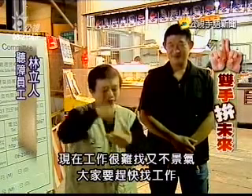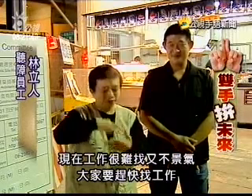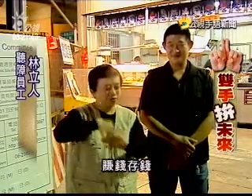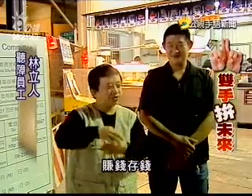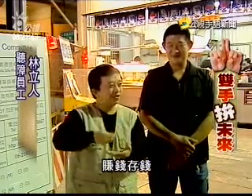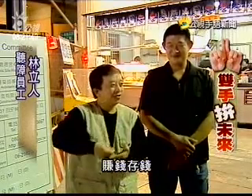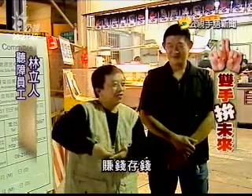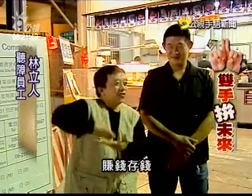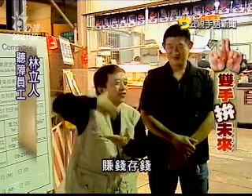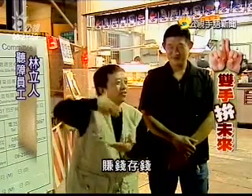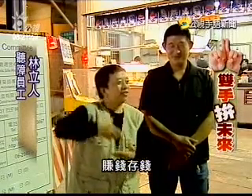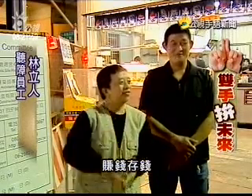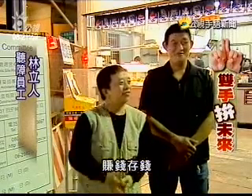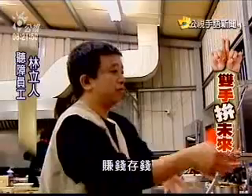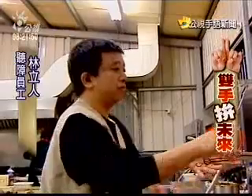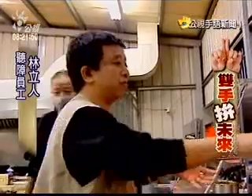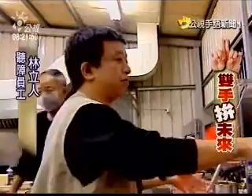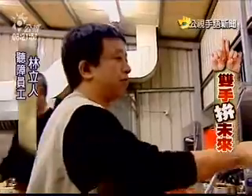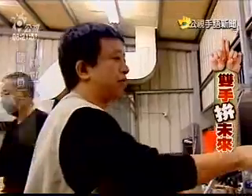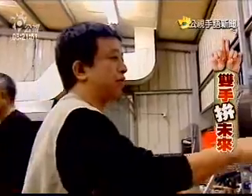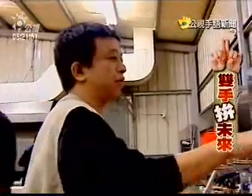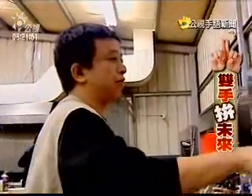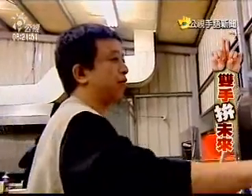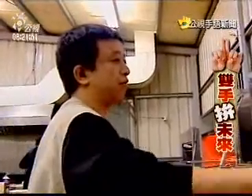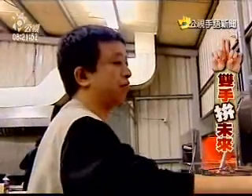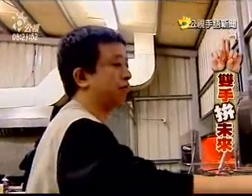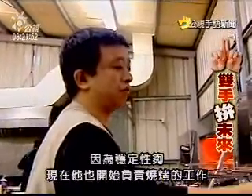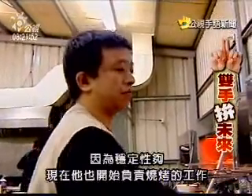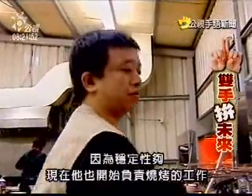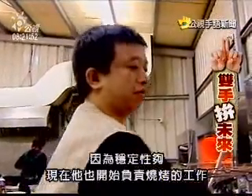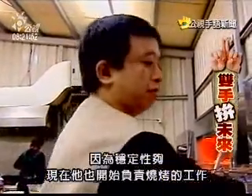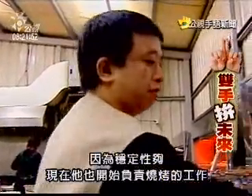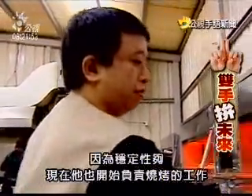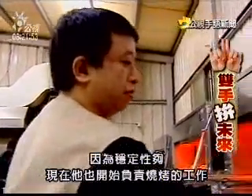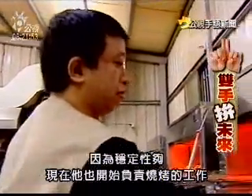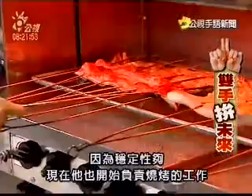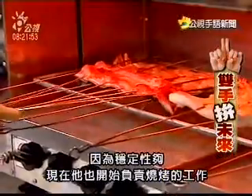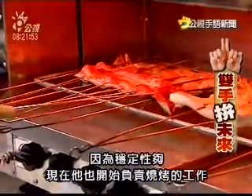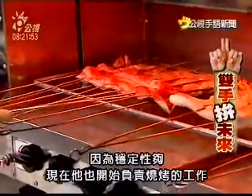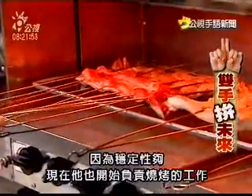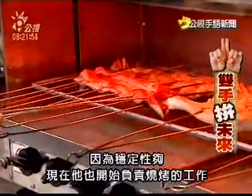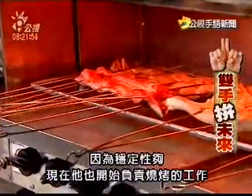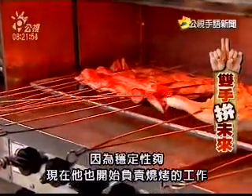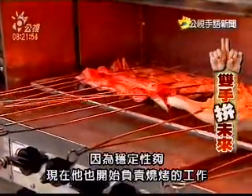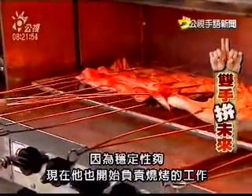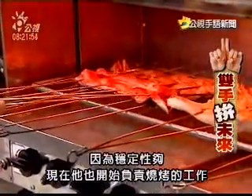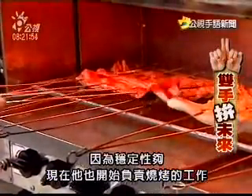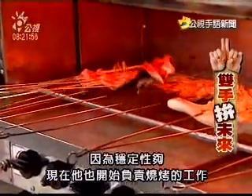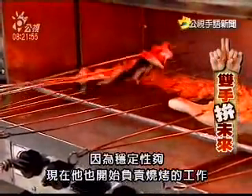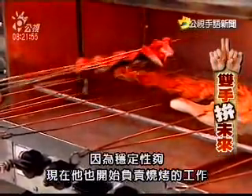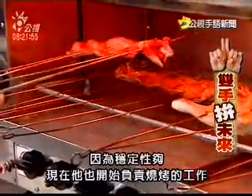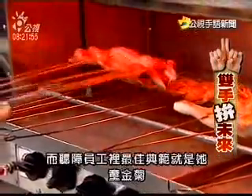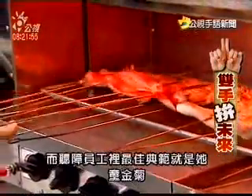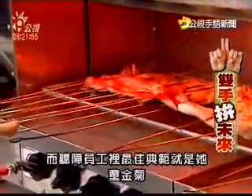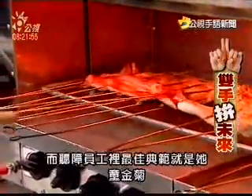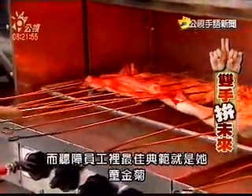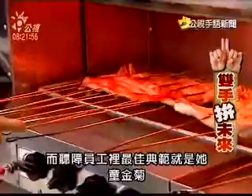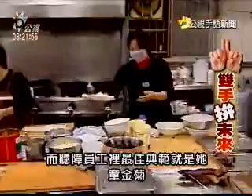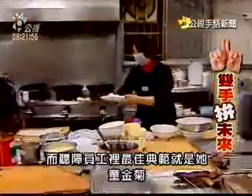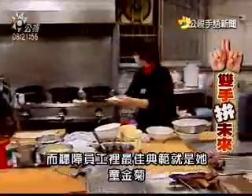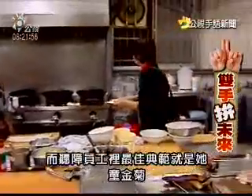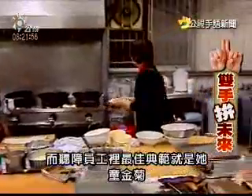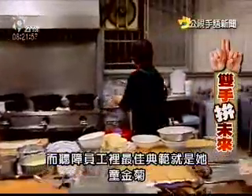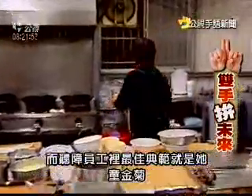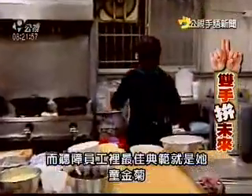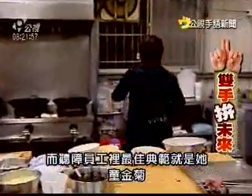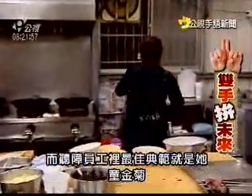作，赚钱，存钱。 因为稳定性够，现在他也开始负责烧烤的工作。而厅长员工里